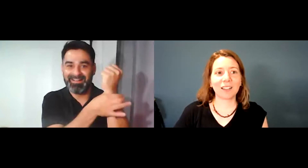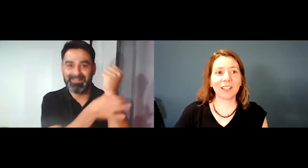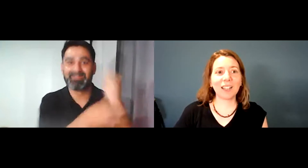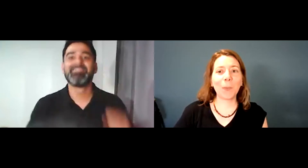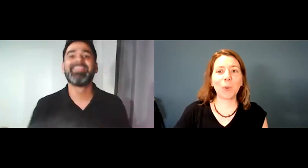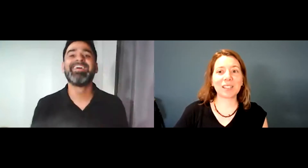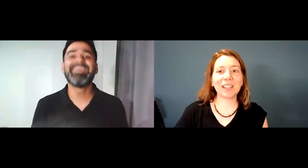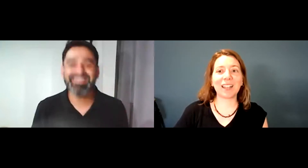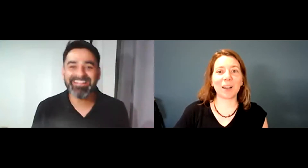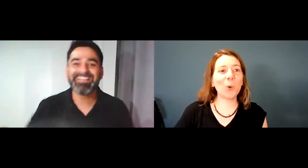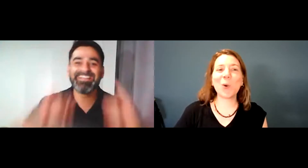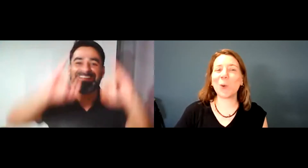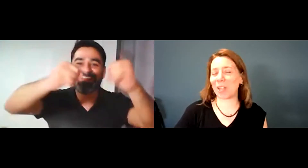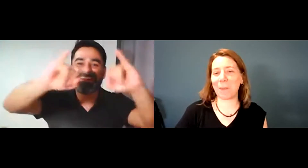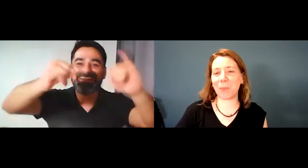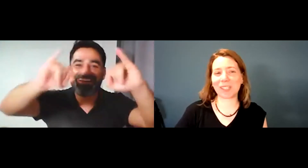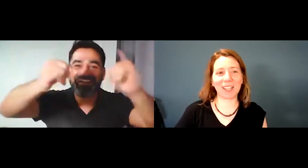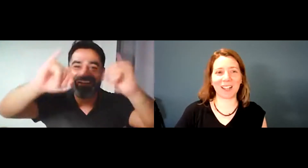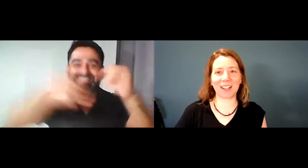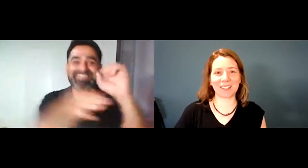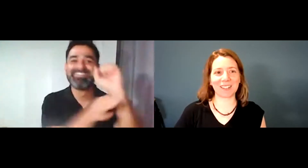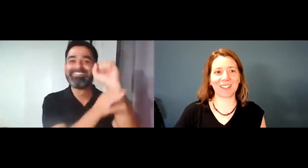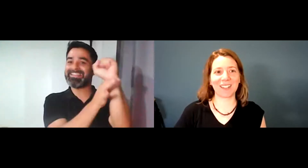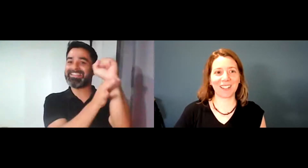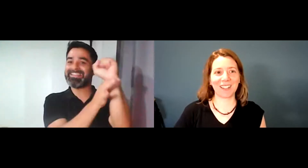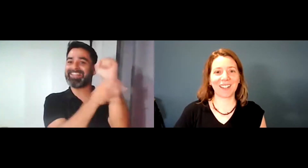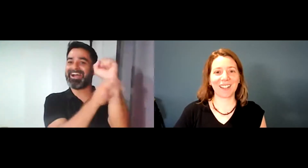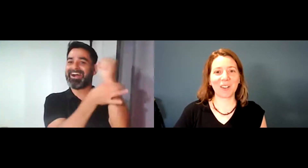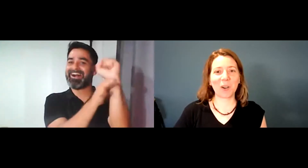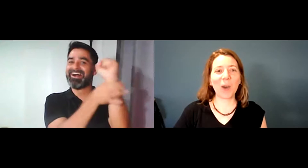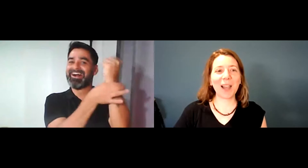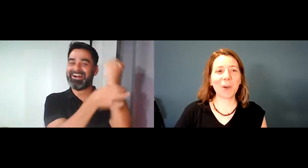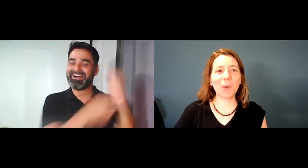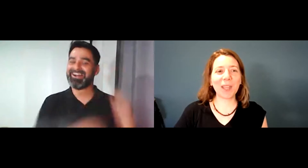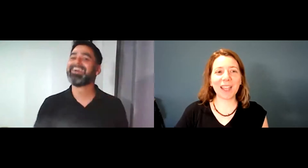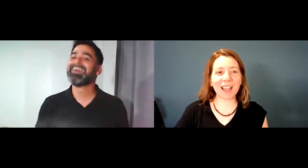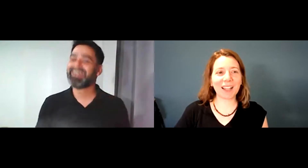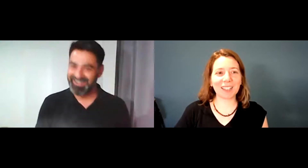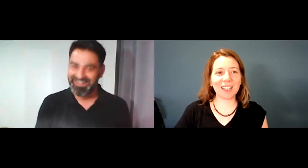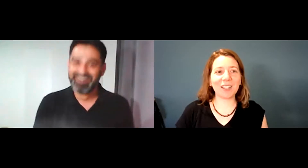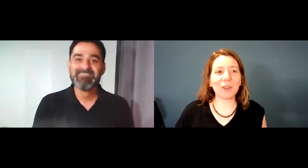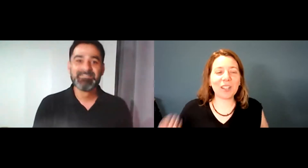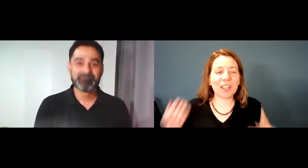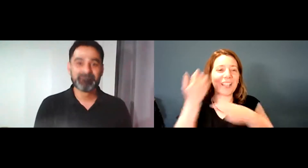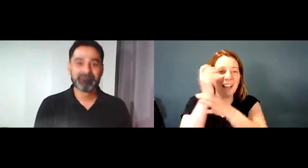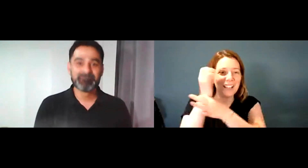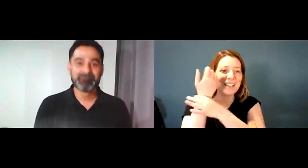Ah, sí. Tienes pulseras, muchas pulseras. Como algo muy ahí característico. Entonces dije, ay, la